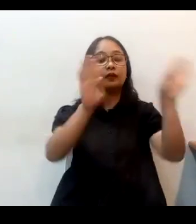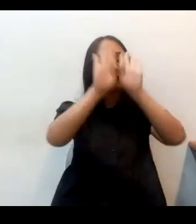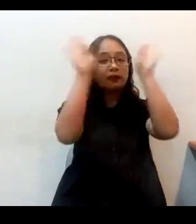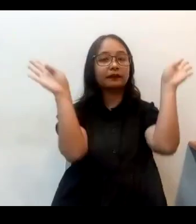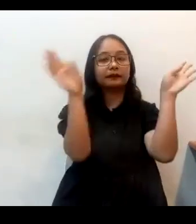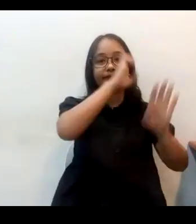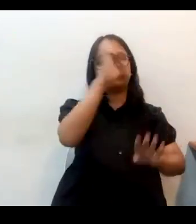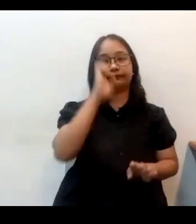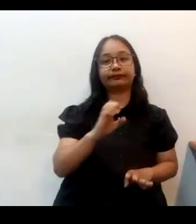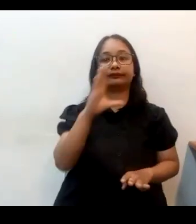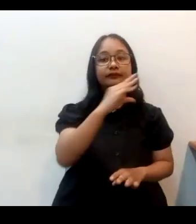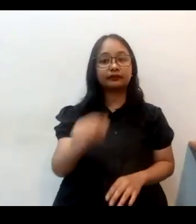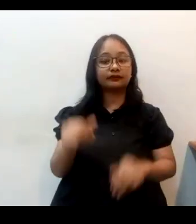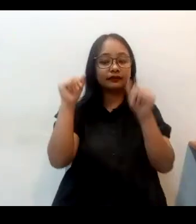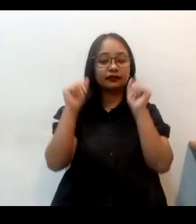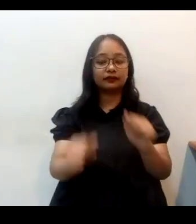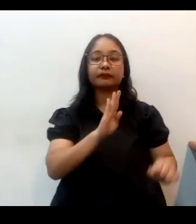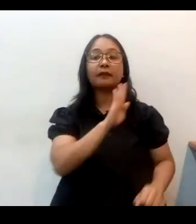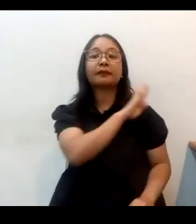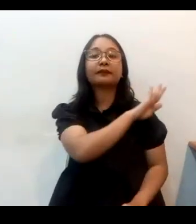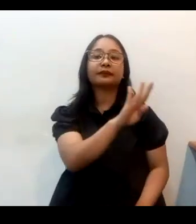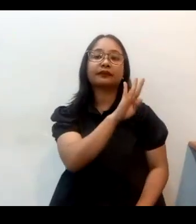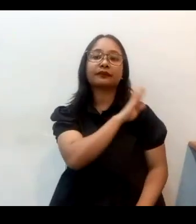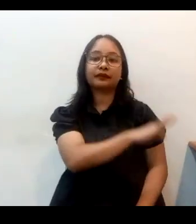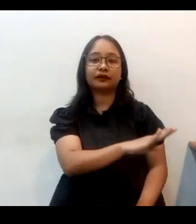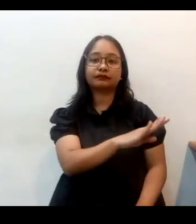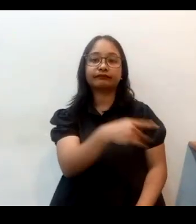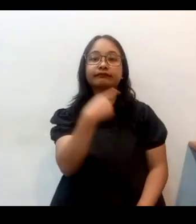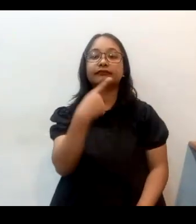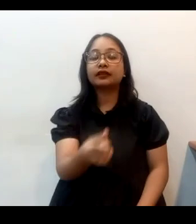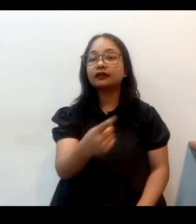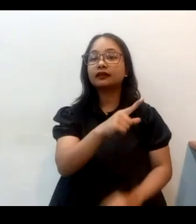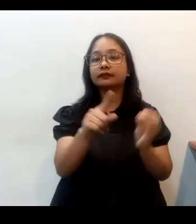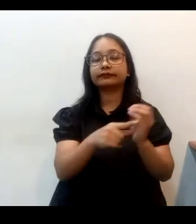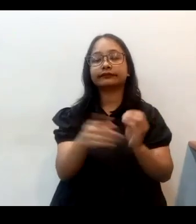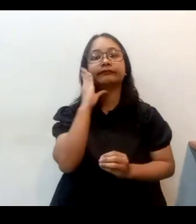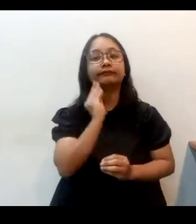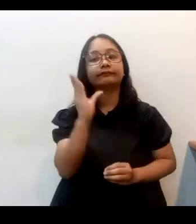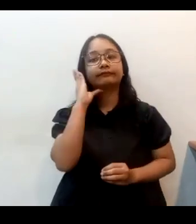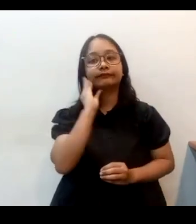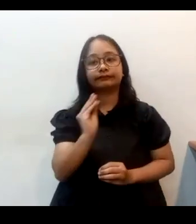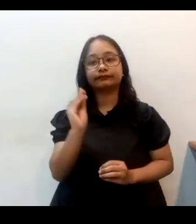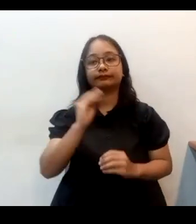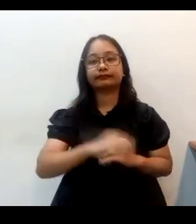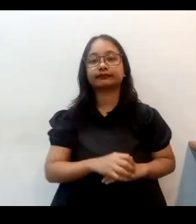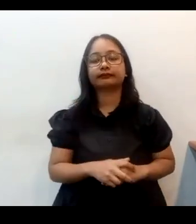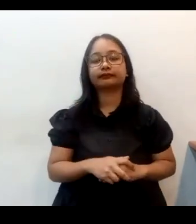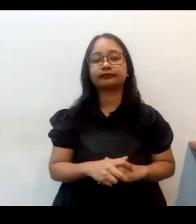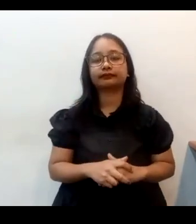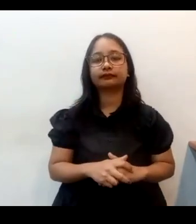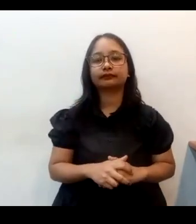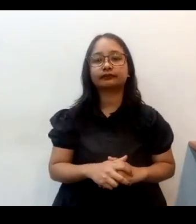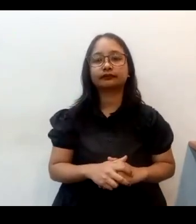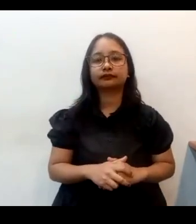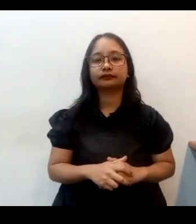can boldly testify his experience. Kaya nga, yung kanya po talagang naranasan na nabuksan yung kanyang mata, kaya kanya po may katapangan